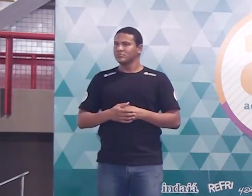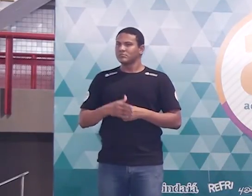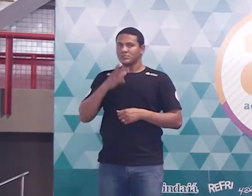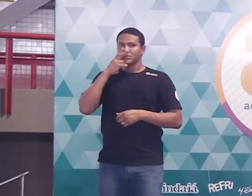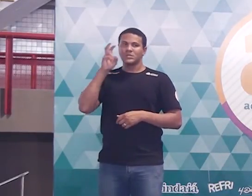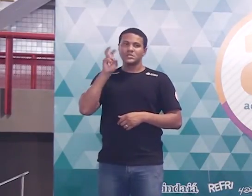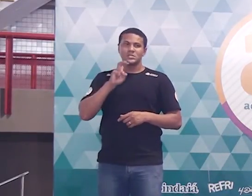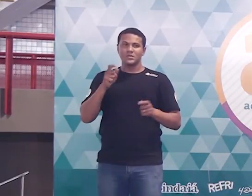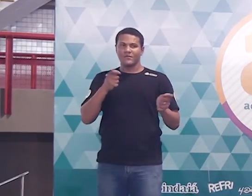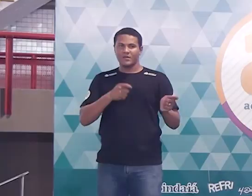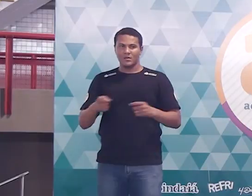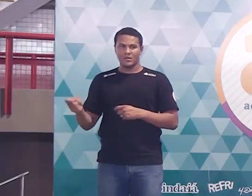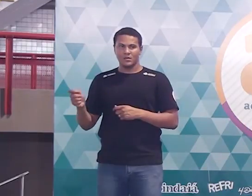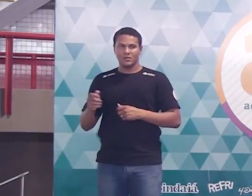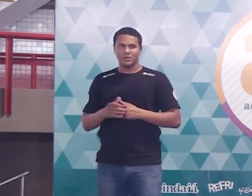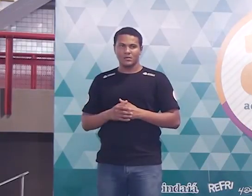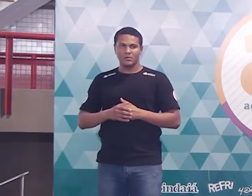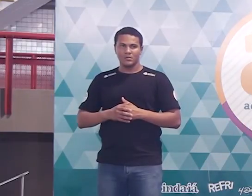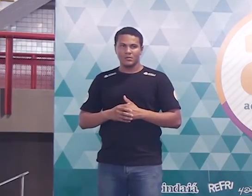quintas-feiras.